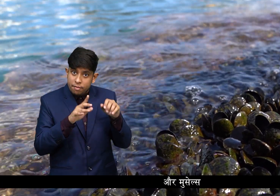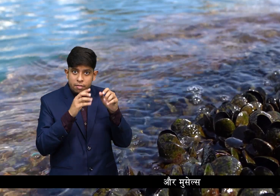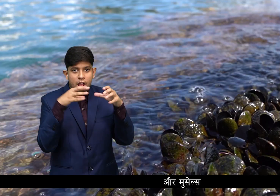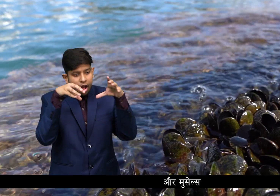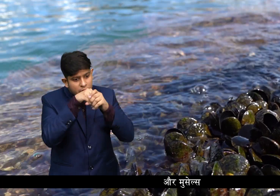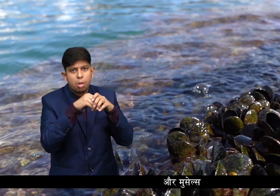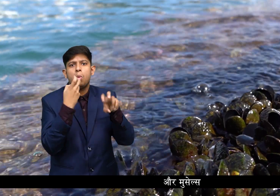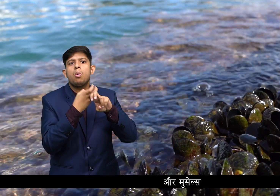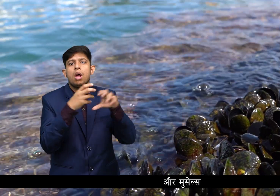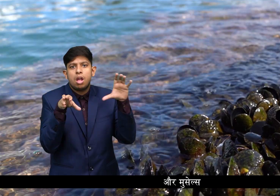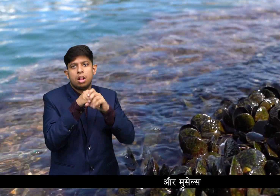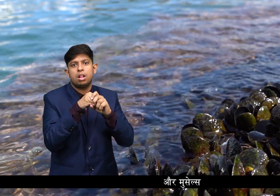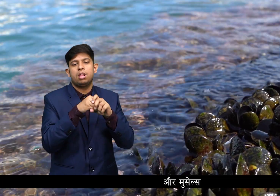मुसेल्स